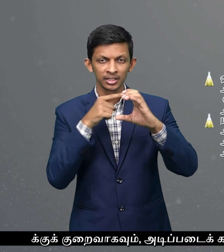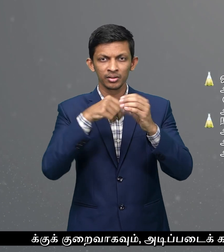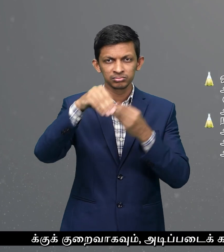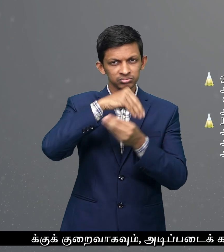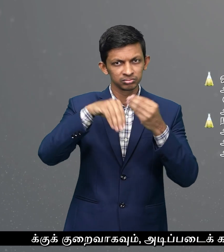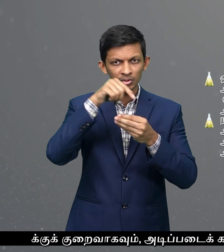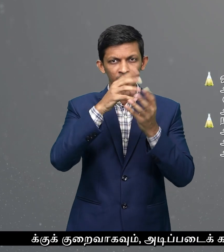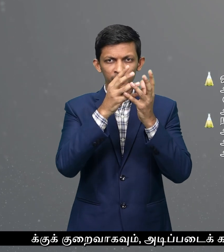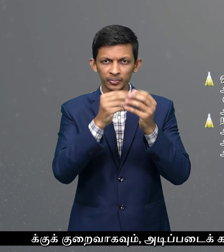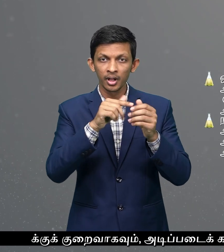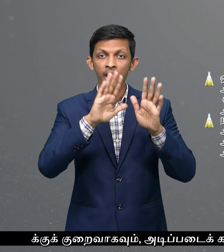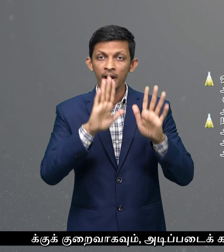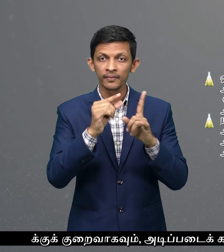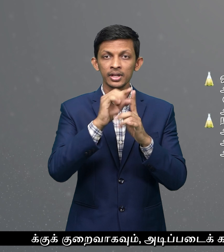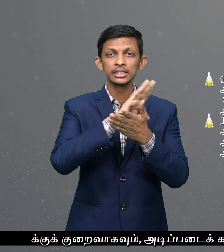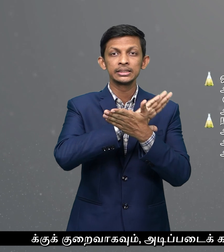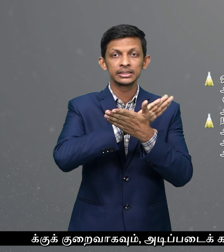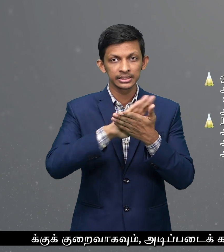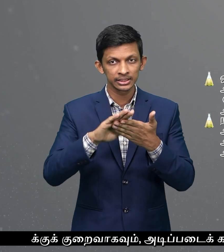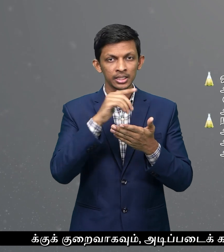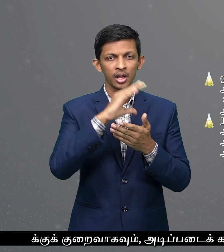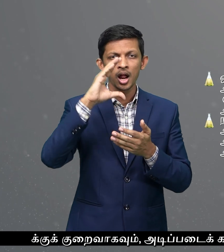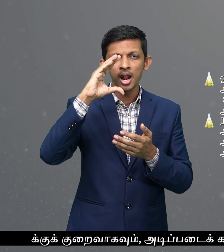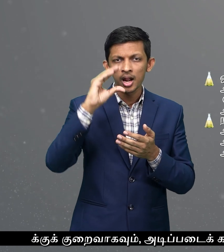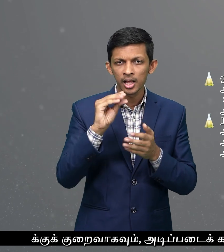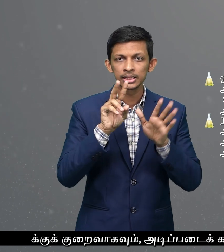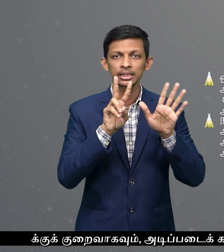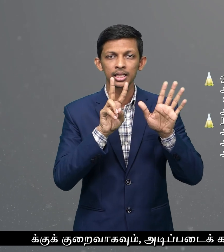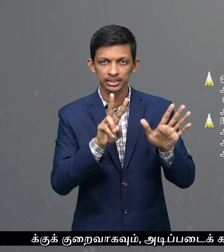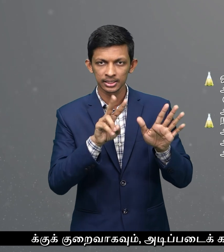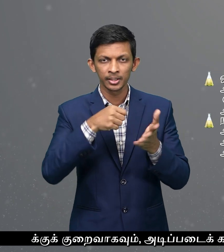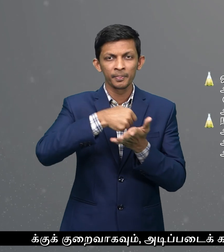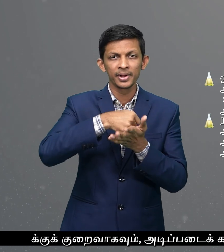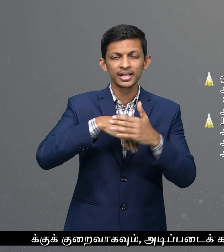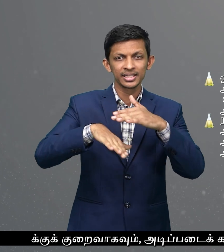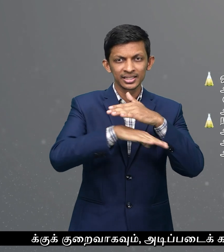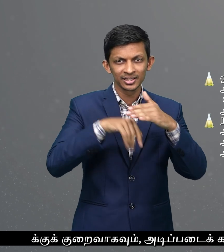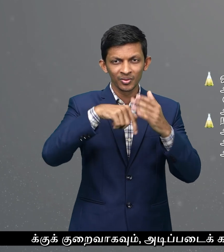குறைவாகவும் கார கரைசலில் 7க்கு மேல் pH ஆகவும் இருக்கும்.